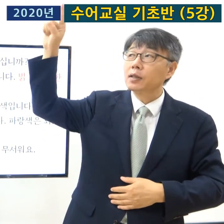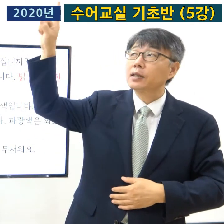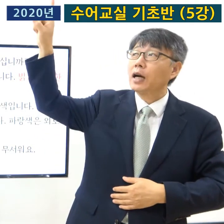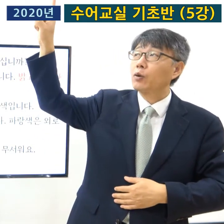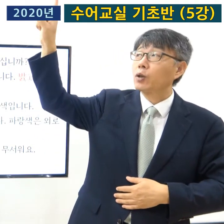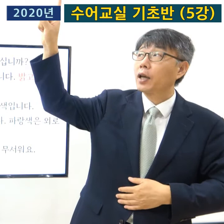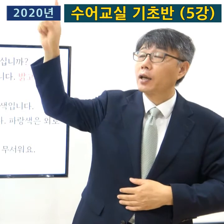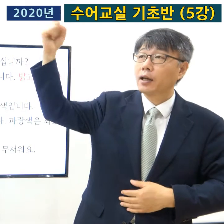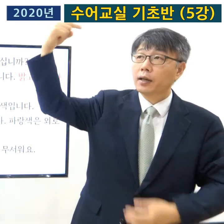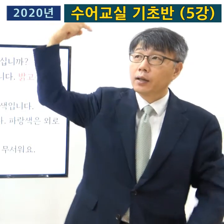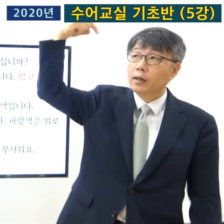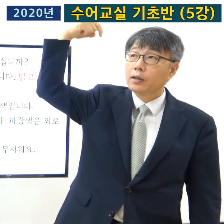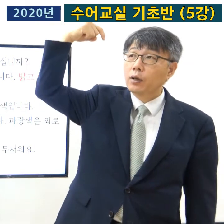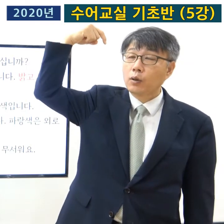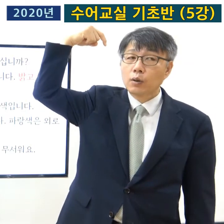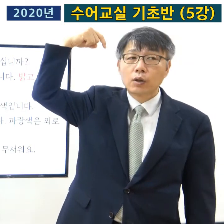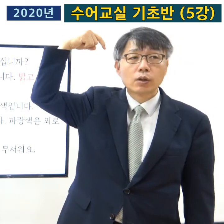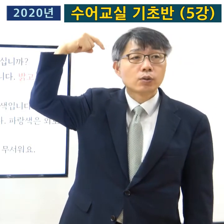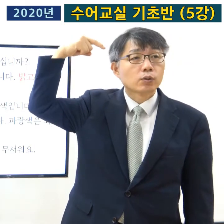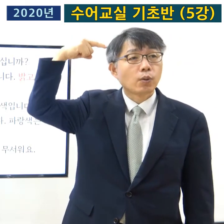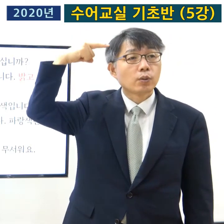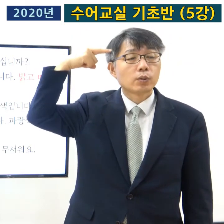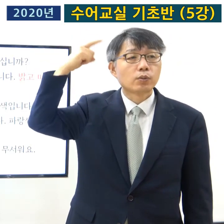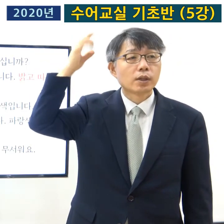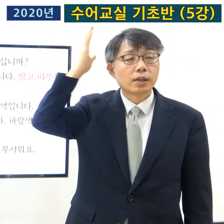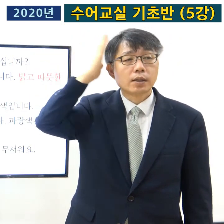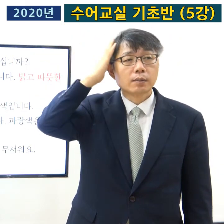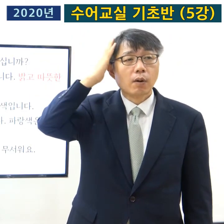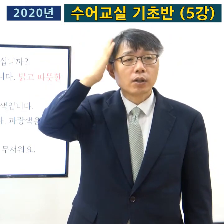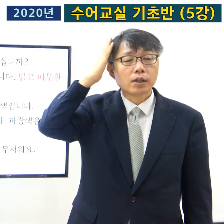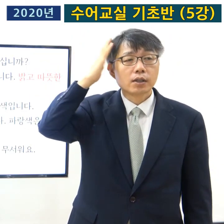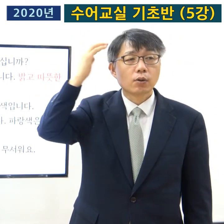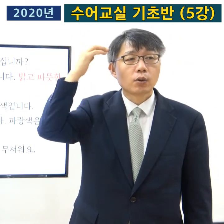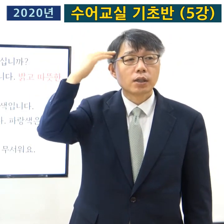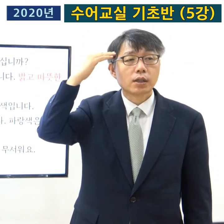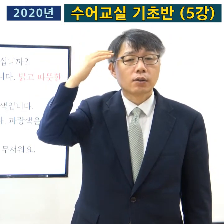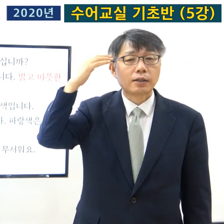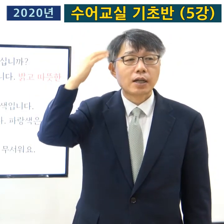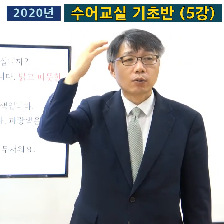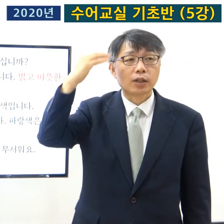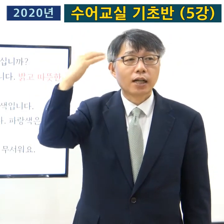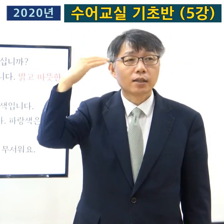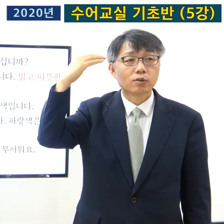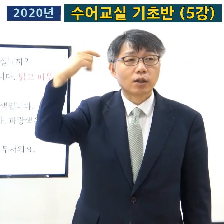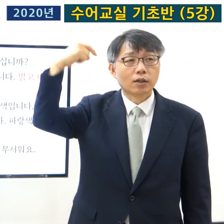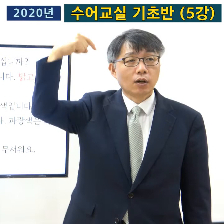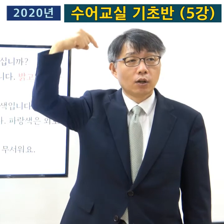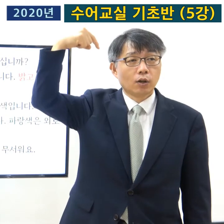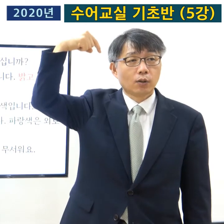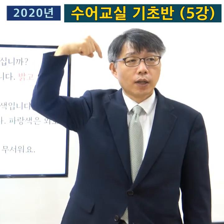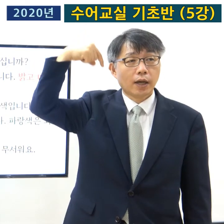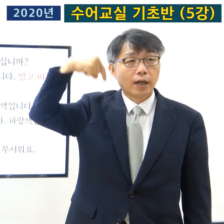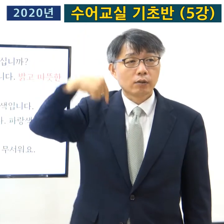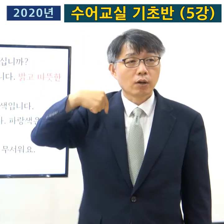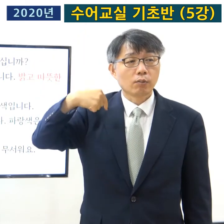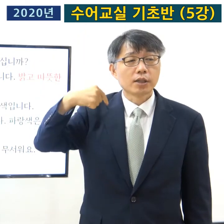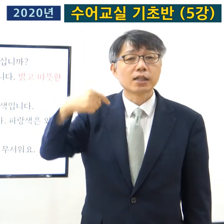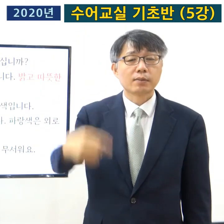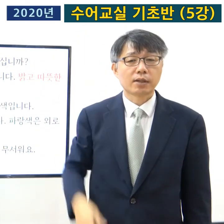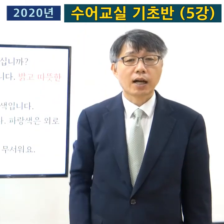자 이렇게 해서 우리 머리 여기 관자놀이가 있는 쪽에서 그대로 내려오면